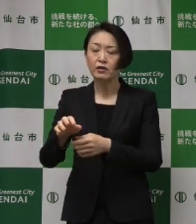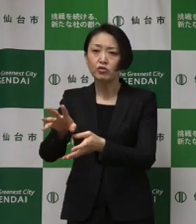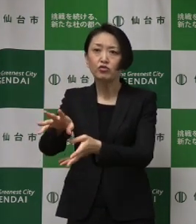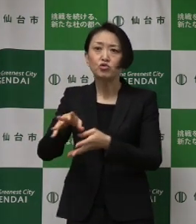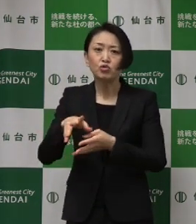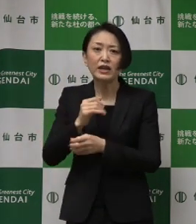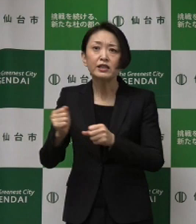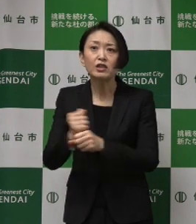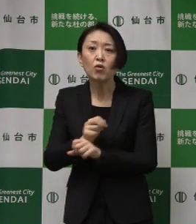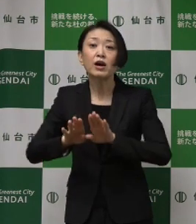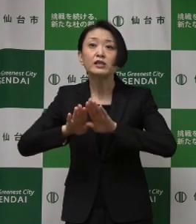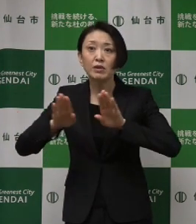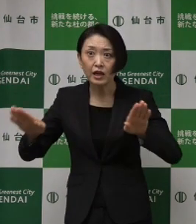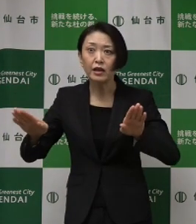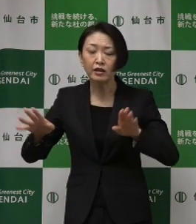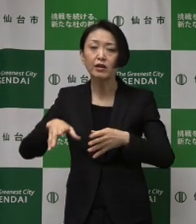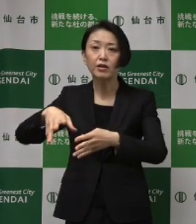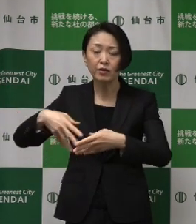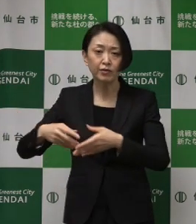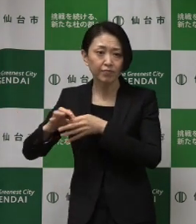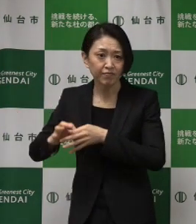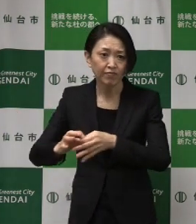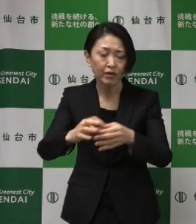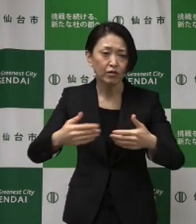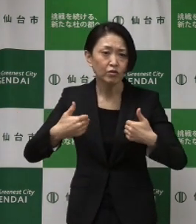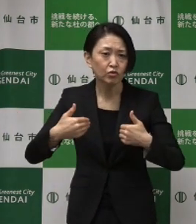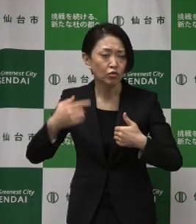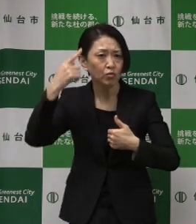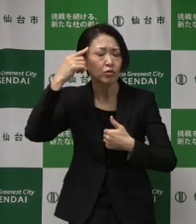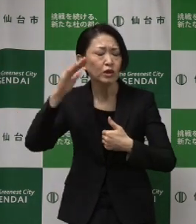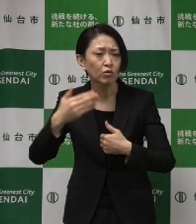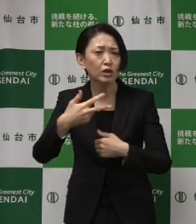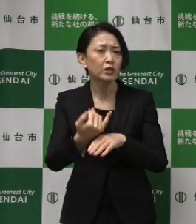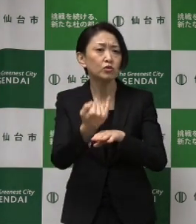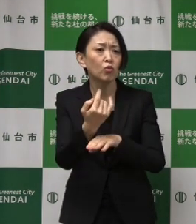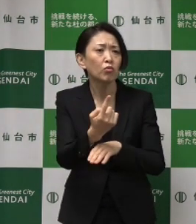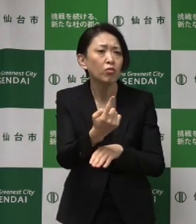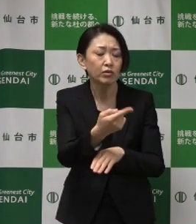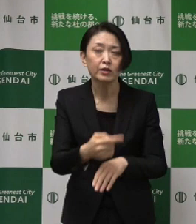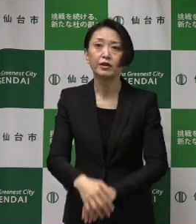業をこうどうやって作っていくかっていうことに関しては必要だなと思います。 そういうふうにつながっていく